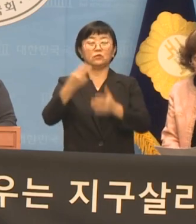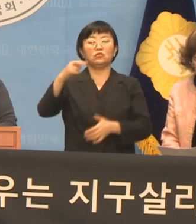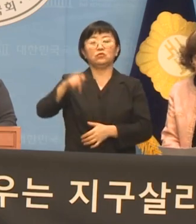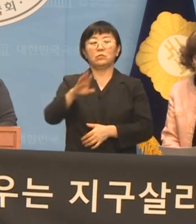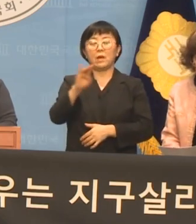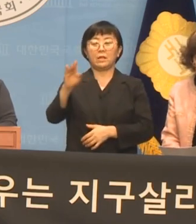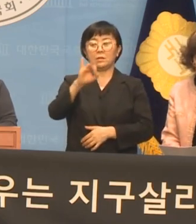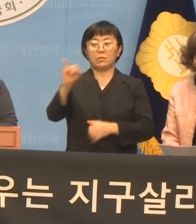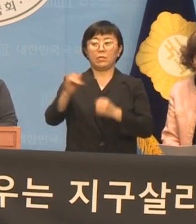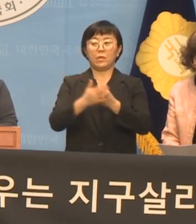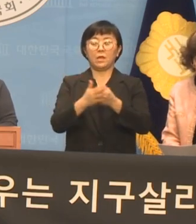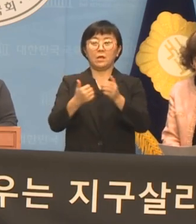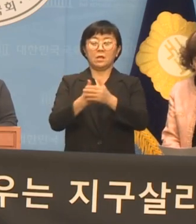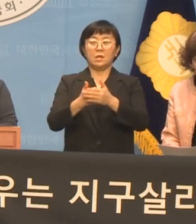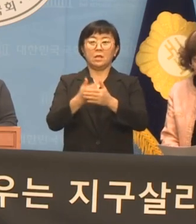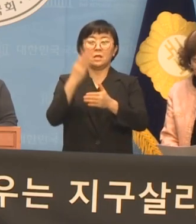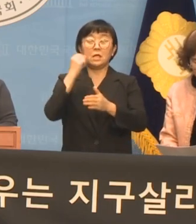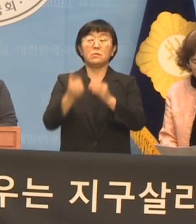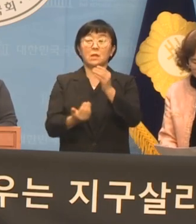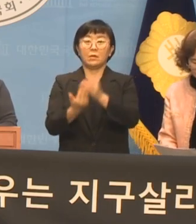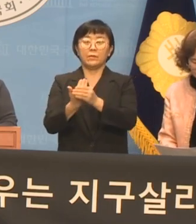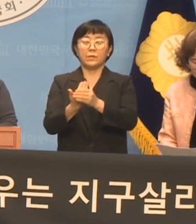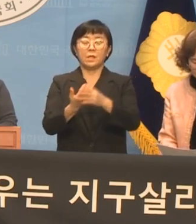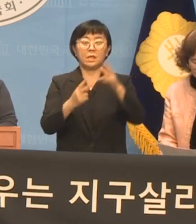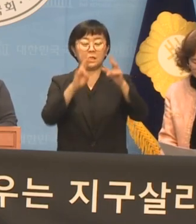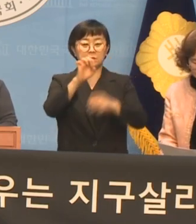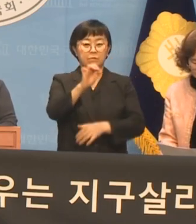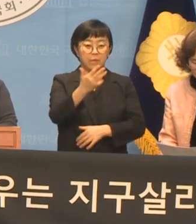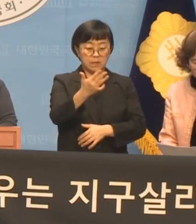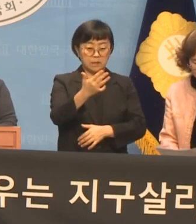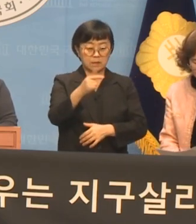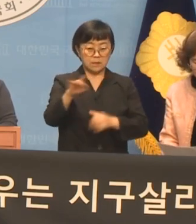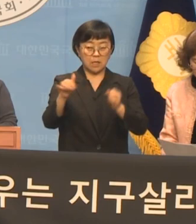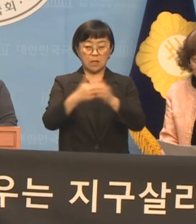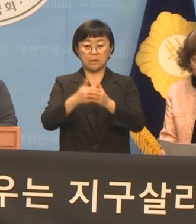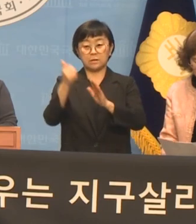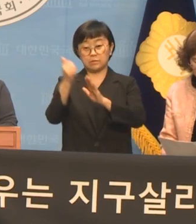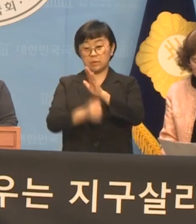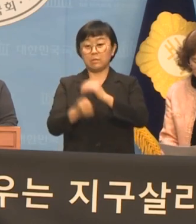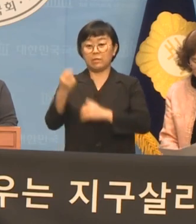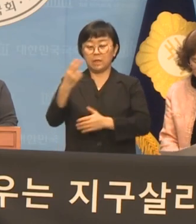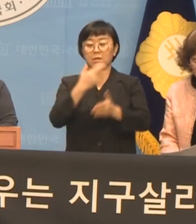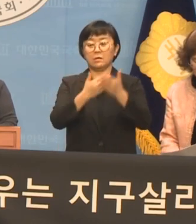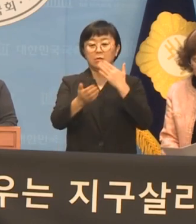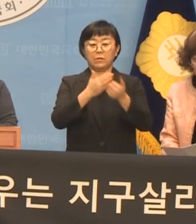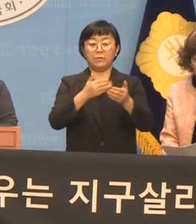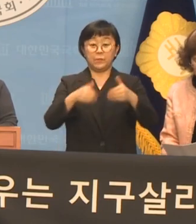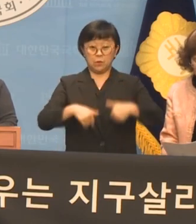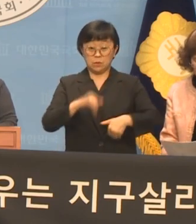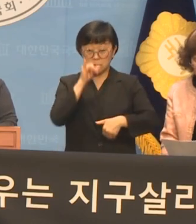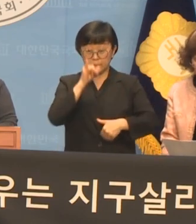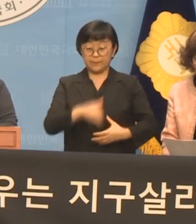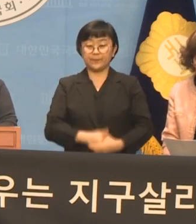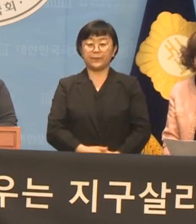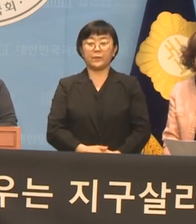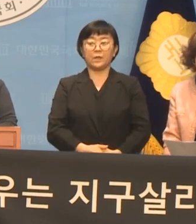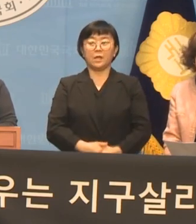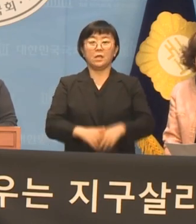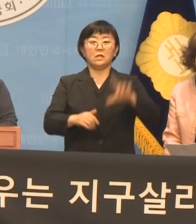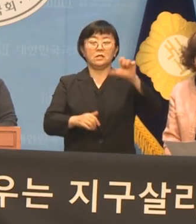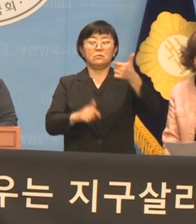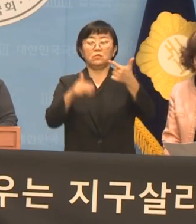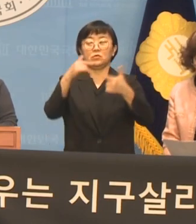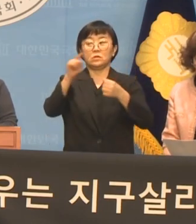두바이에서 열린 2028차 총회의 실패를 다시 경험해야 할 것인가?